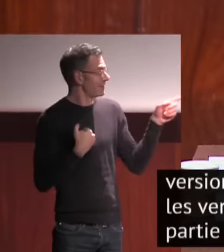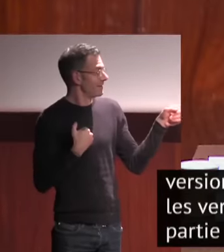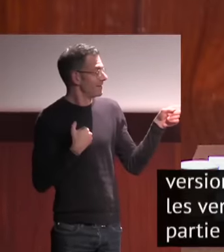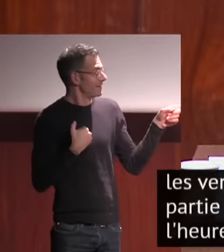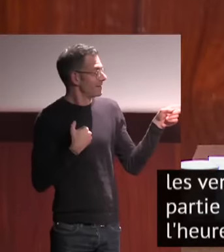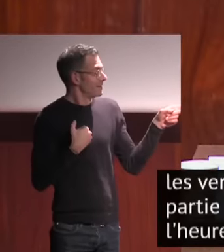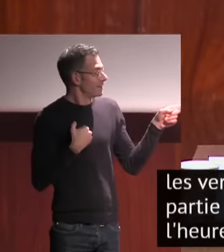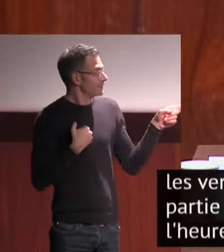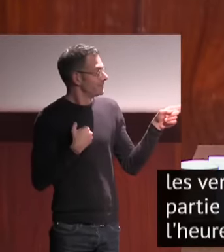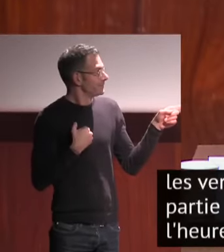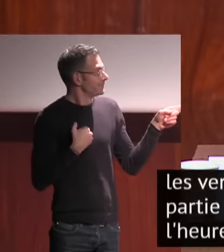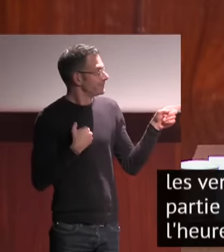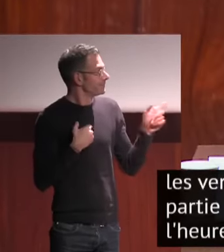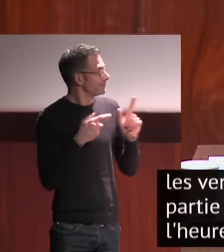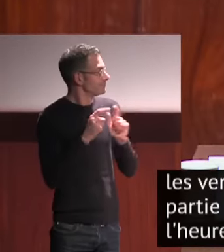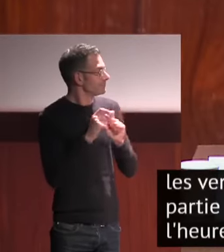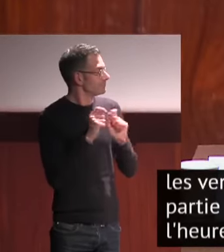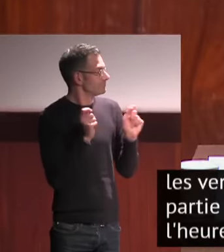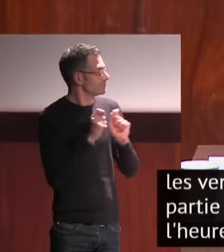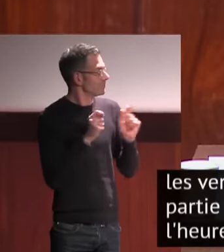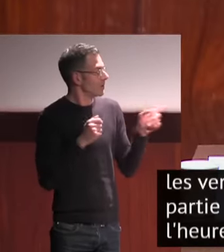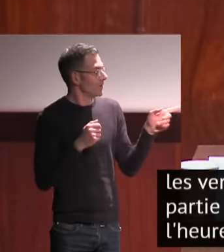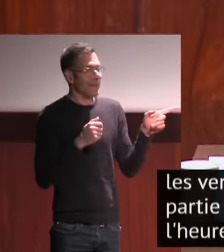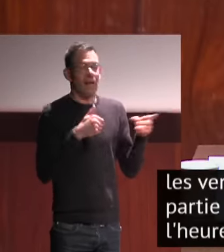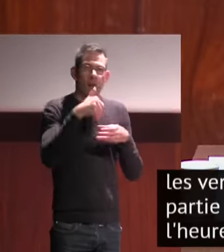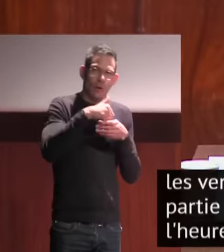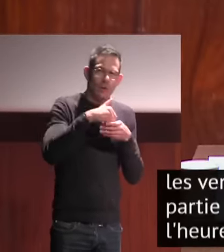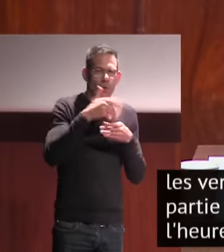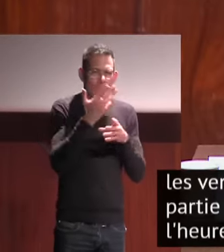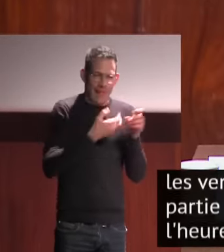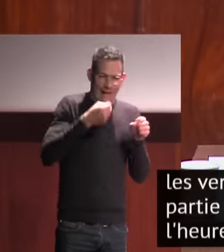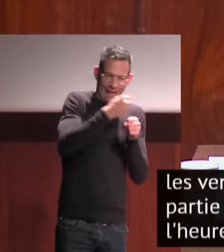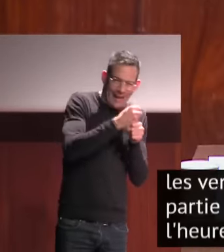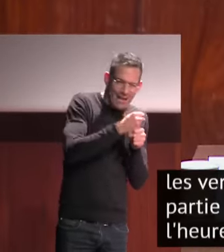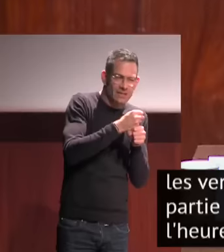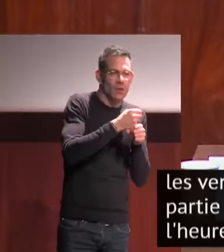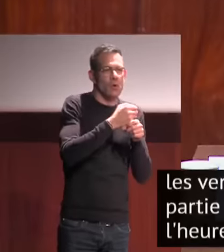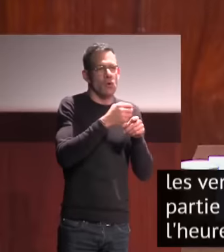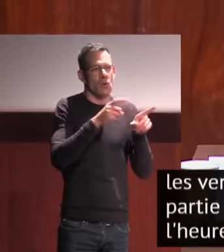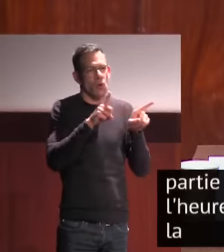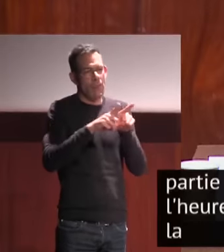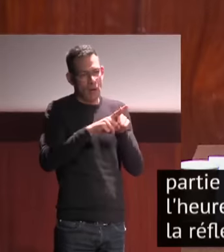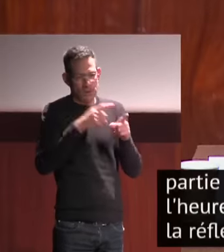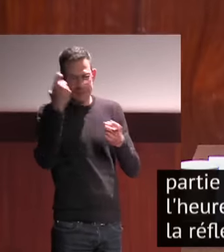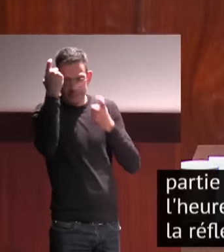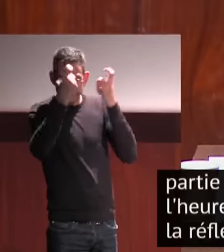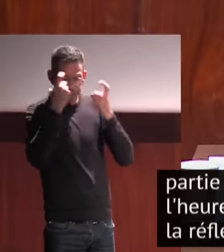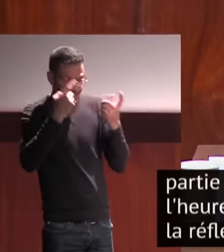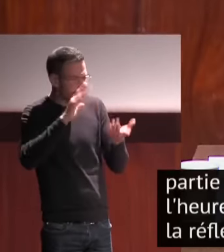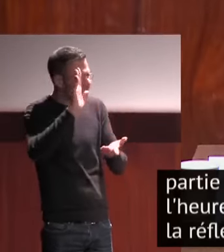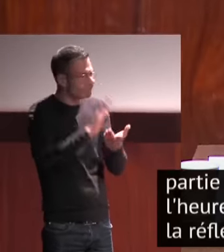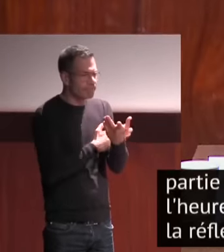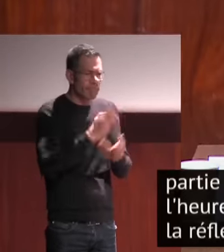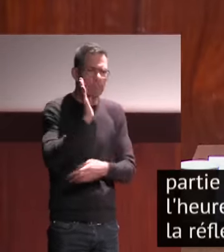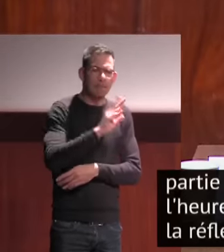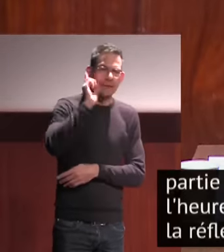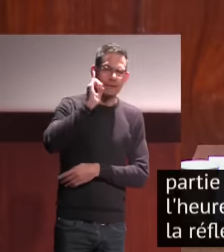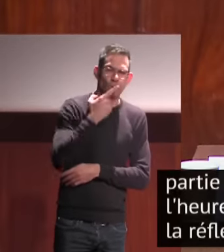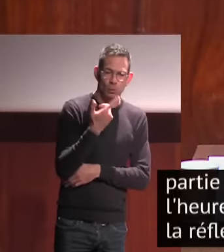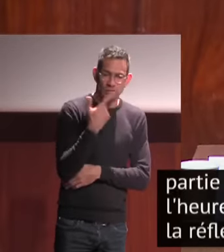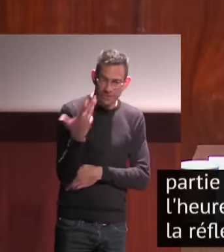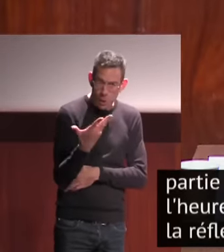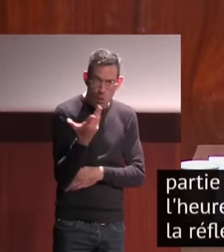livre... alors, il y a de la création, mais aussi de réflexion sur ce que c'est que la poésie sourde, la littérature